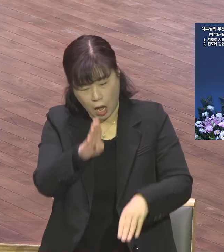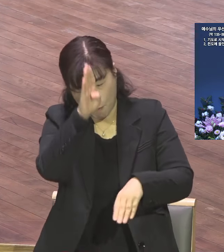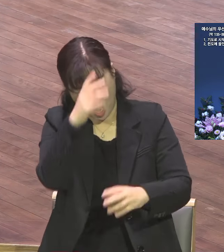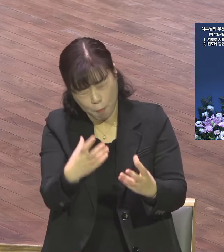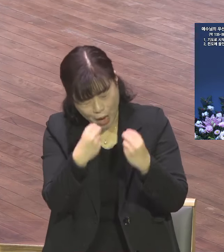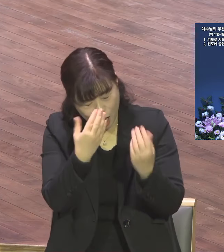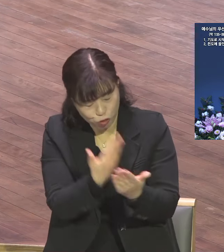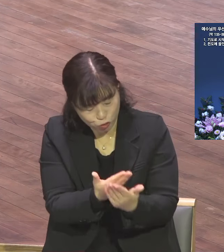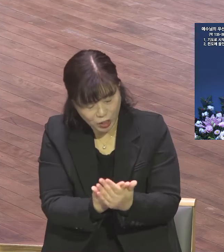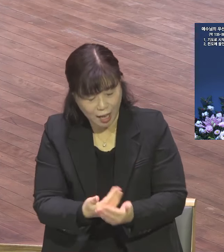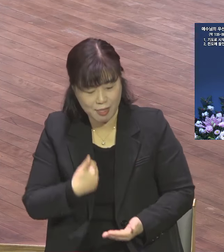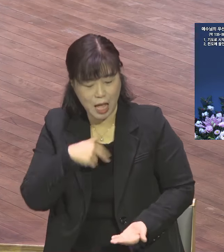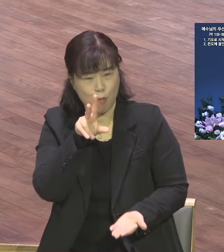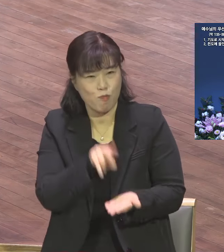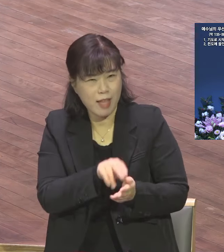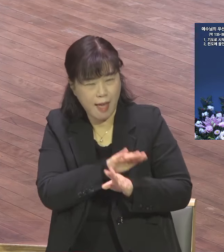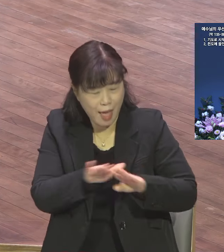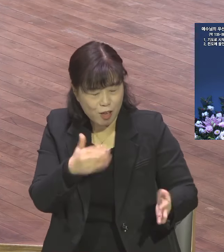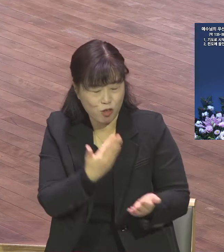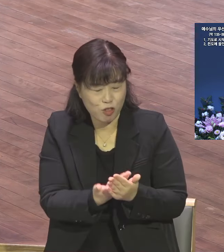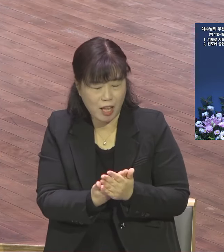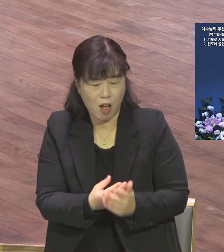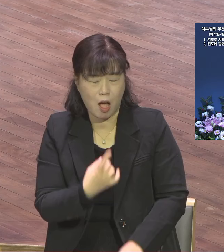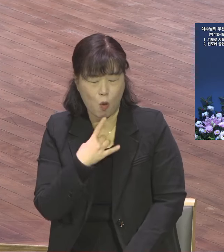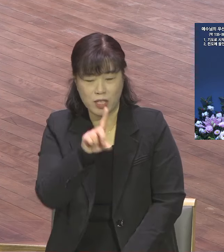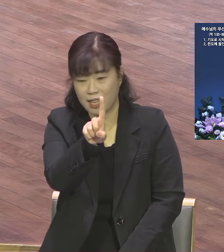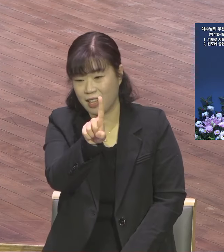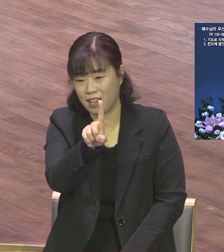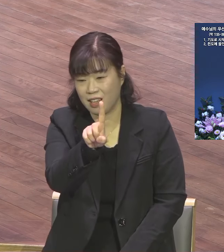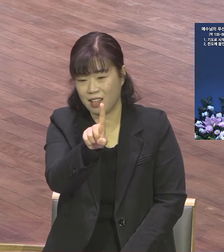내 문제 좀 해결해달라고.